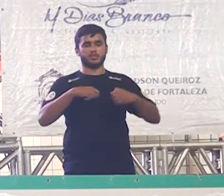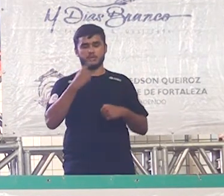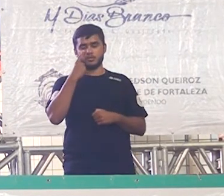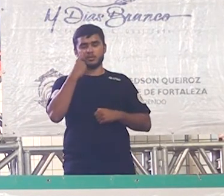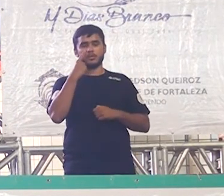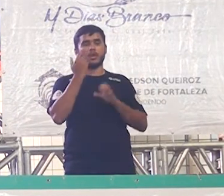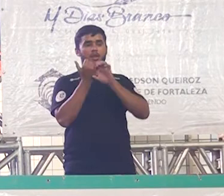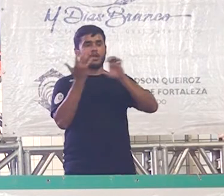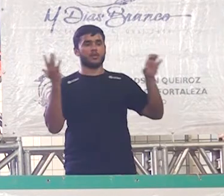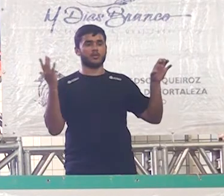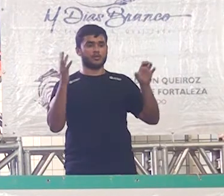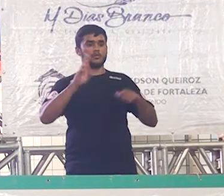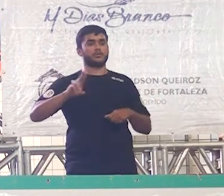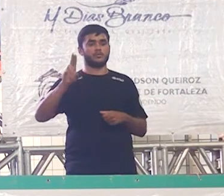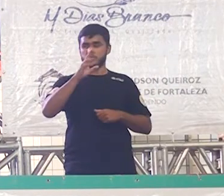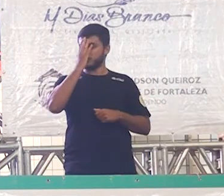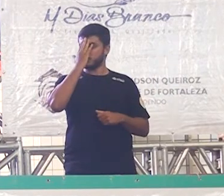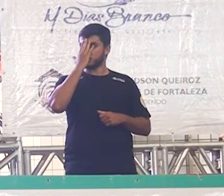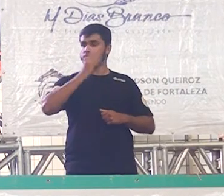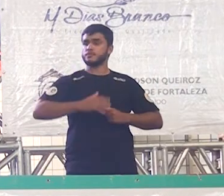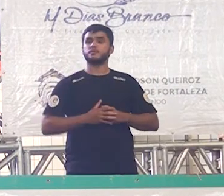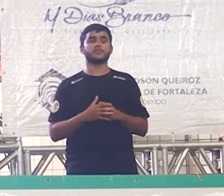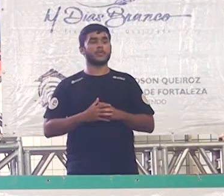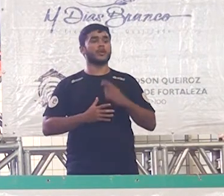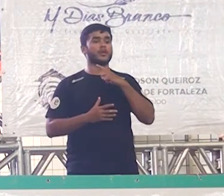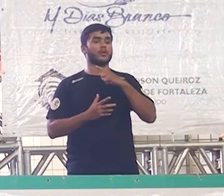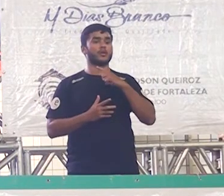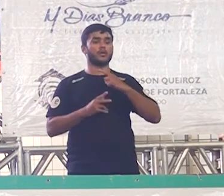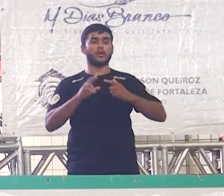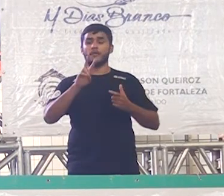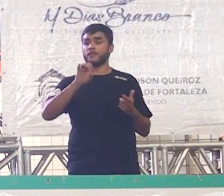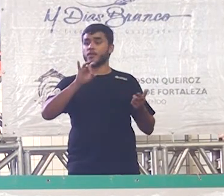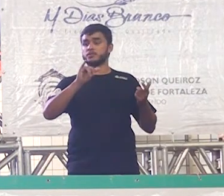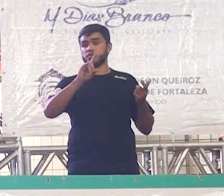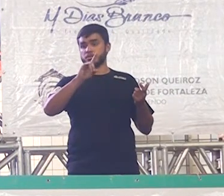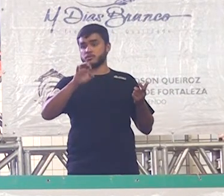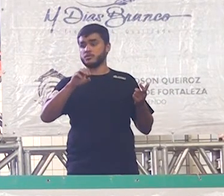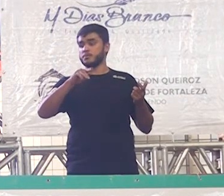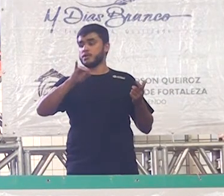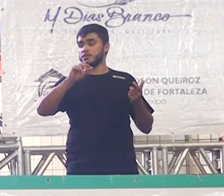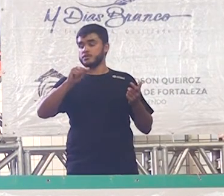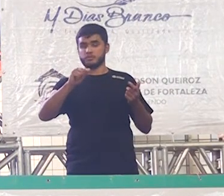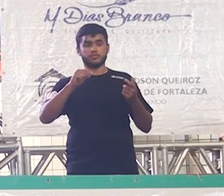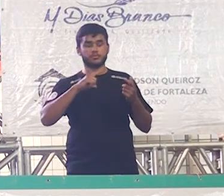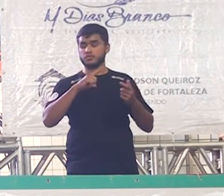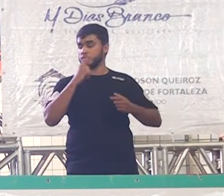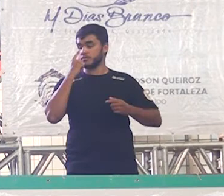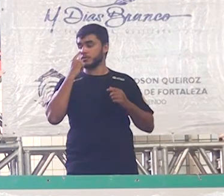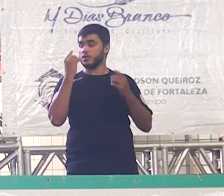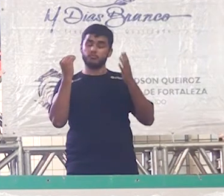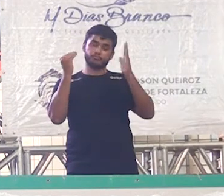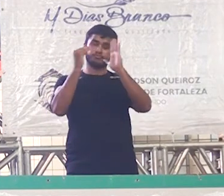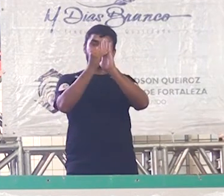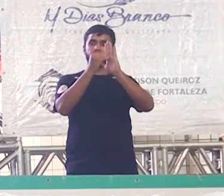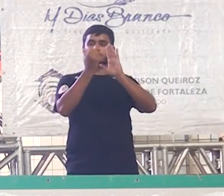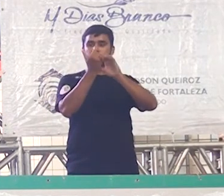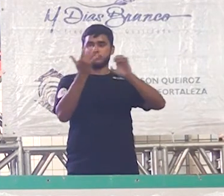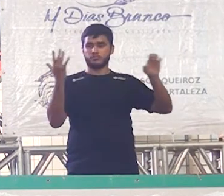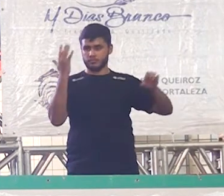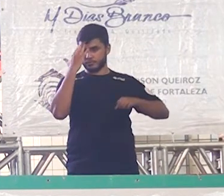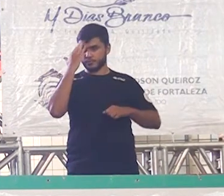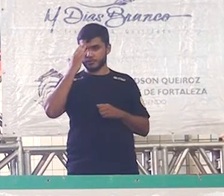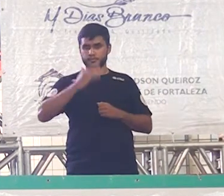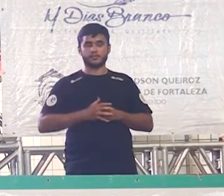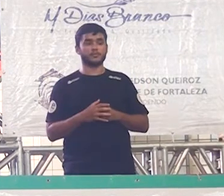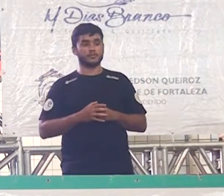média é a média harmônica, que fica velocidade média igual a 2 vezes V1 vezes V2 por V1 mais V2.